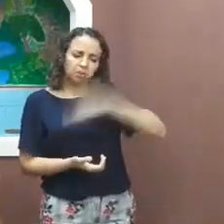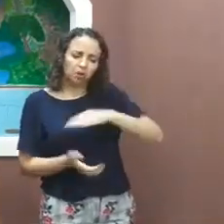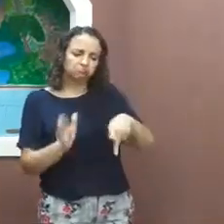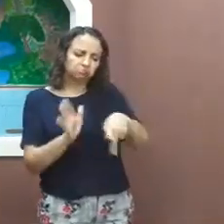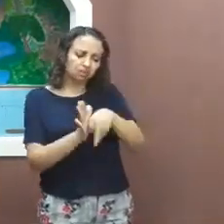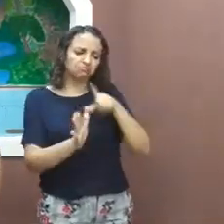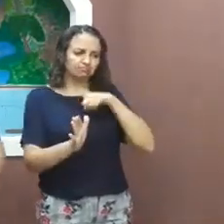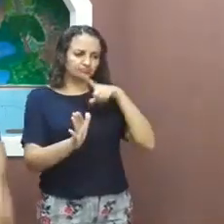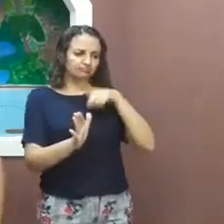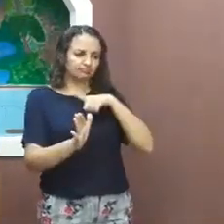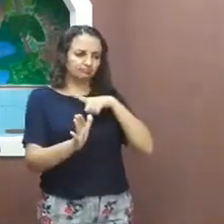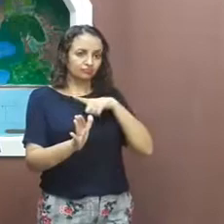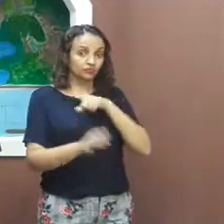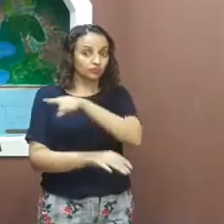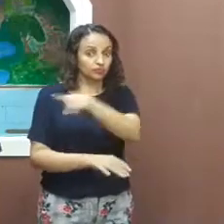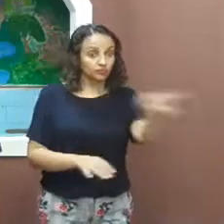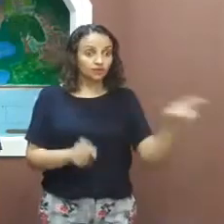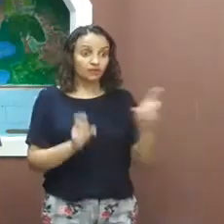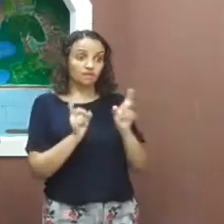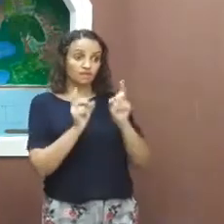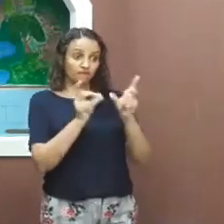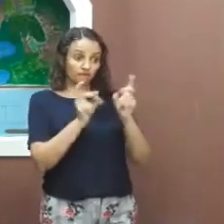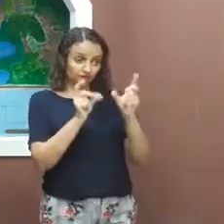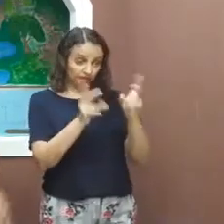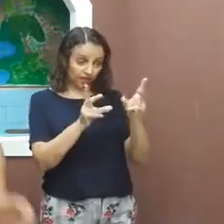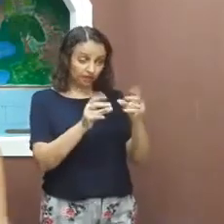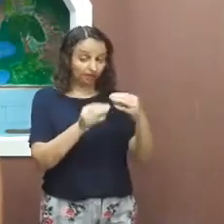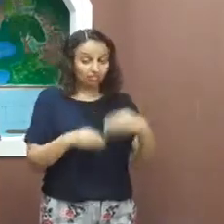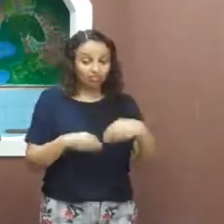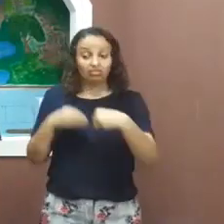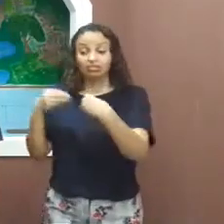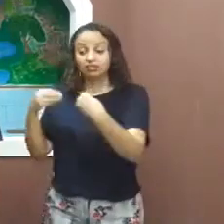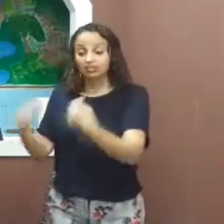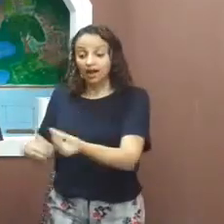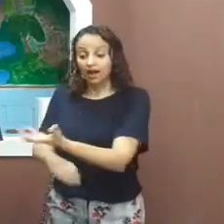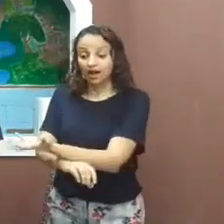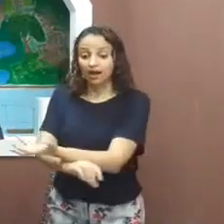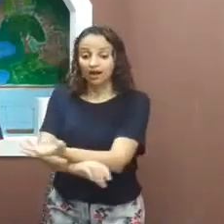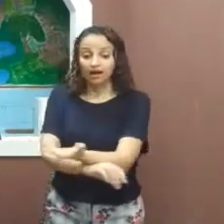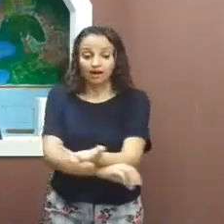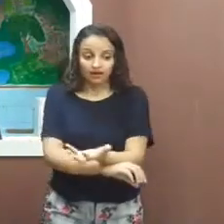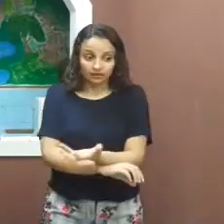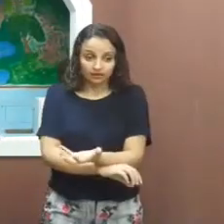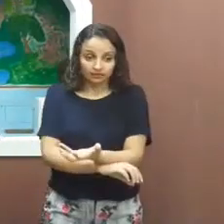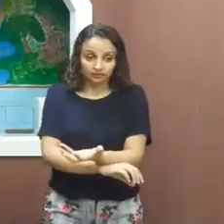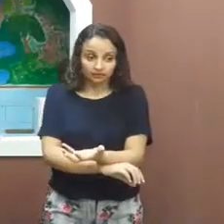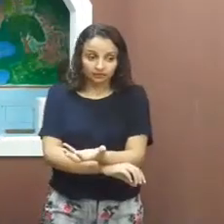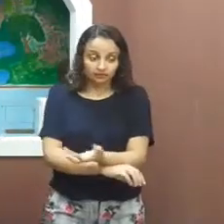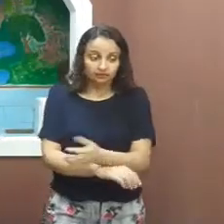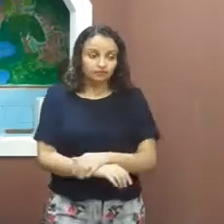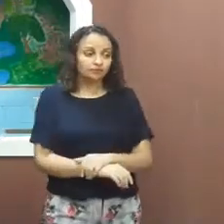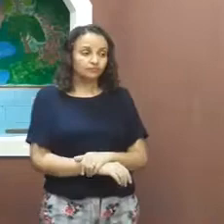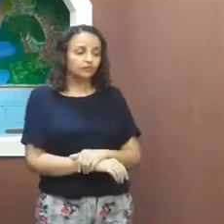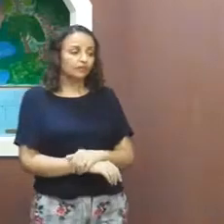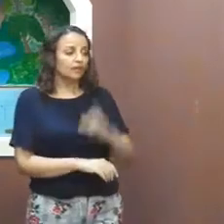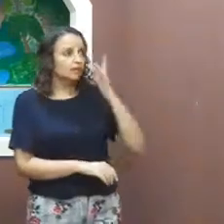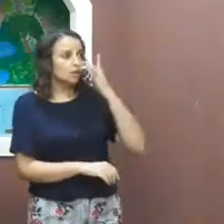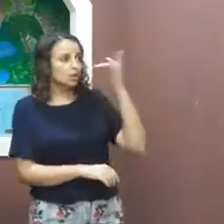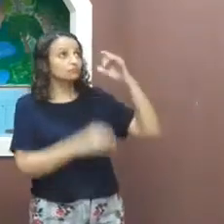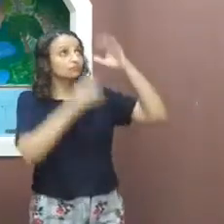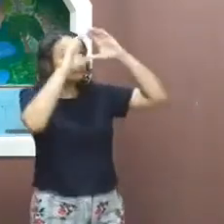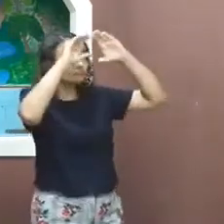mal. Vendam o que têm e deem esmolas. Façam para vocês bolsas que não se gastem com o tempo, um tesouro